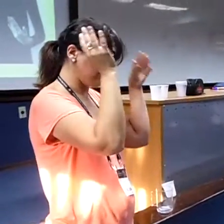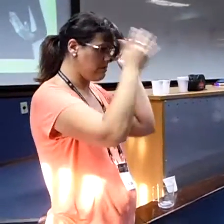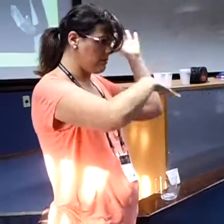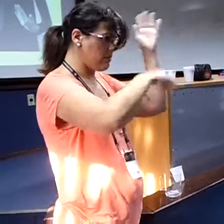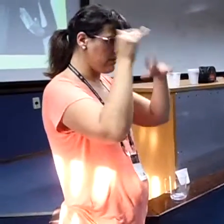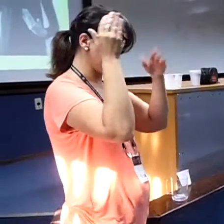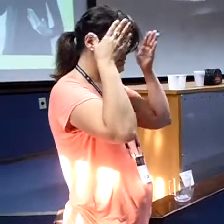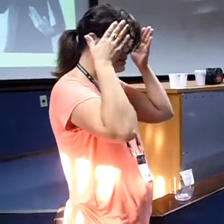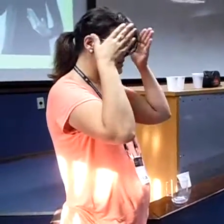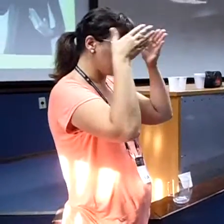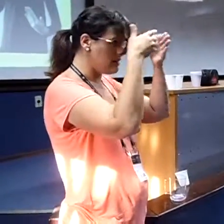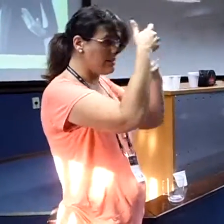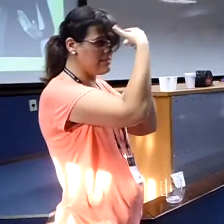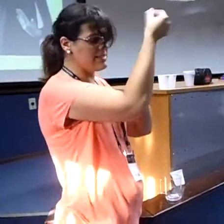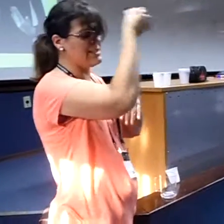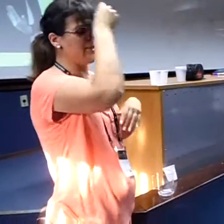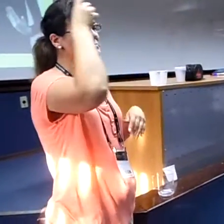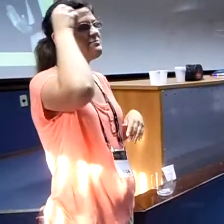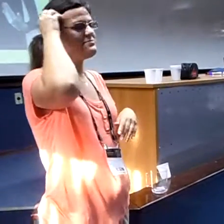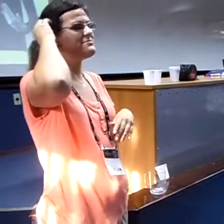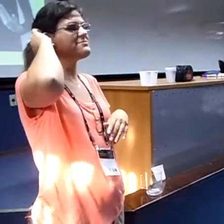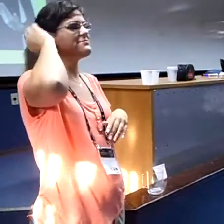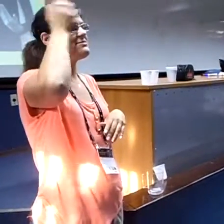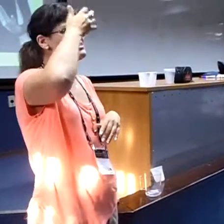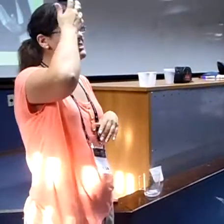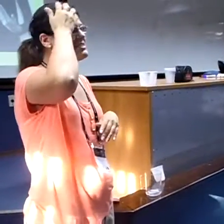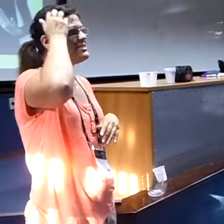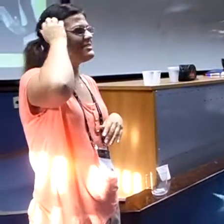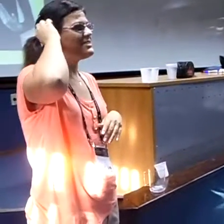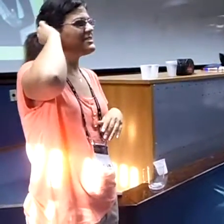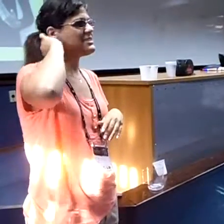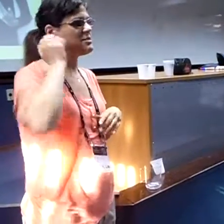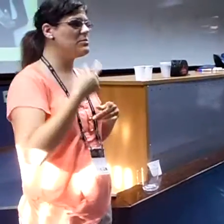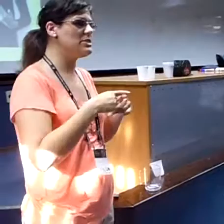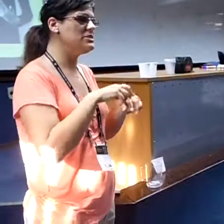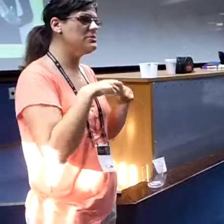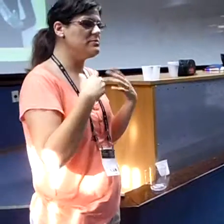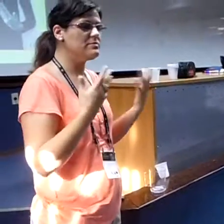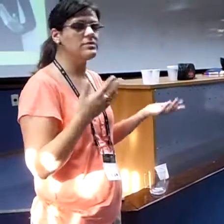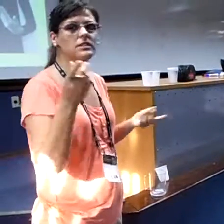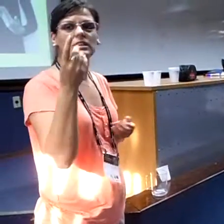sempre caindo, né? Então ele acabou dando mais de um sinal.